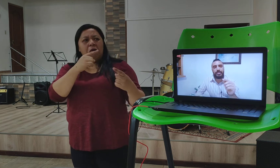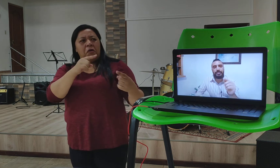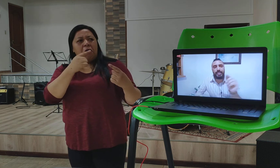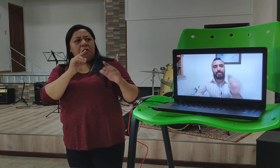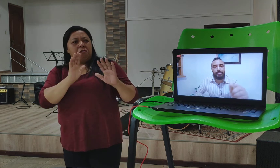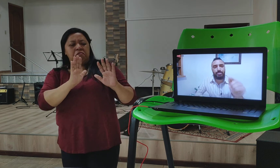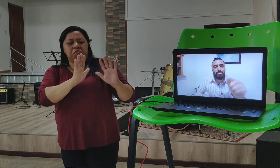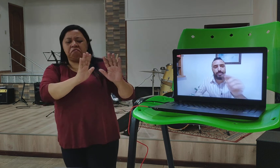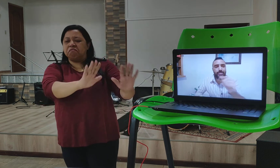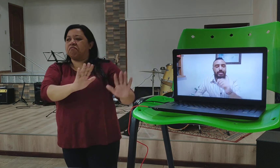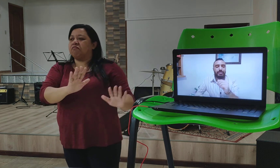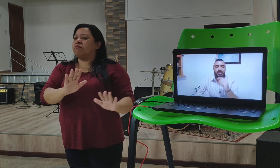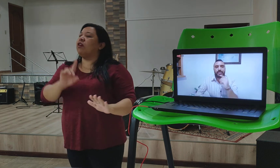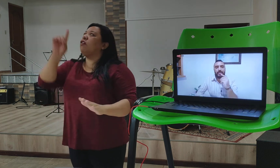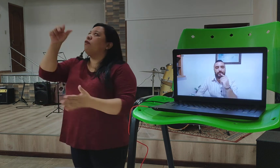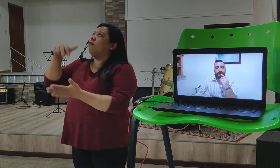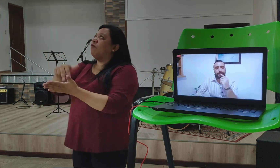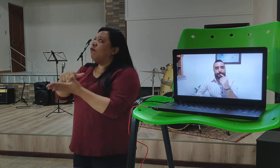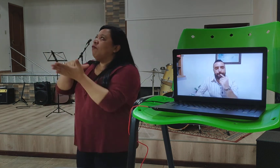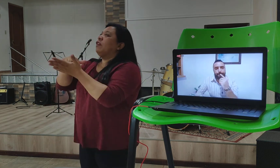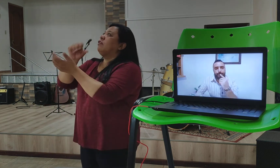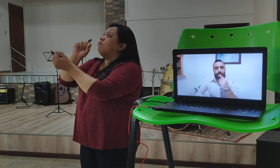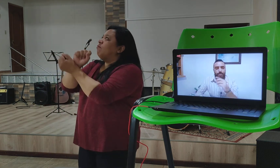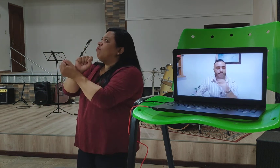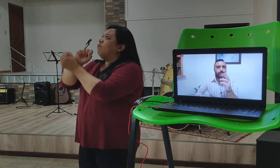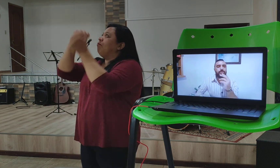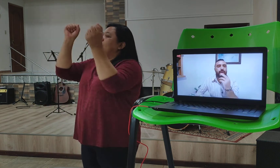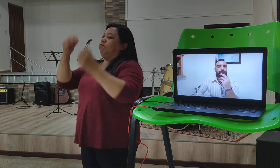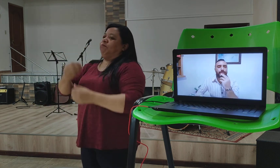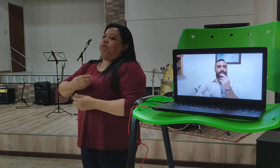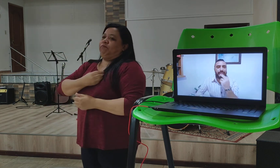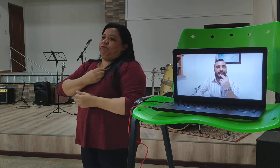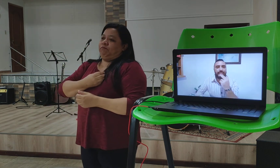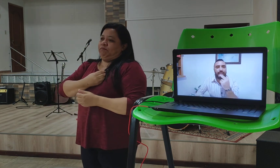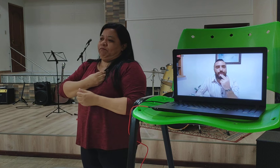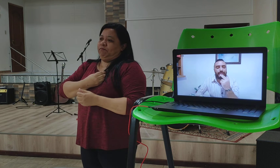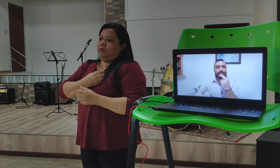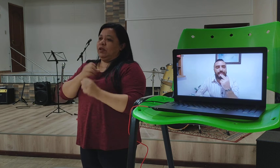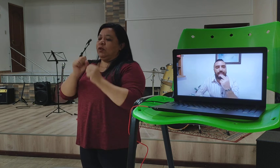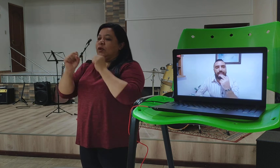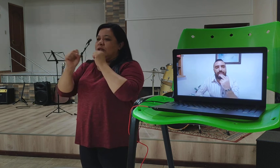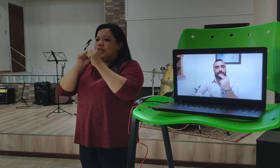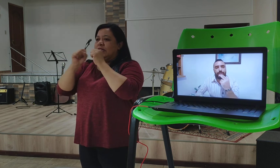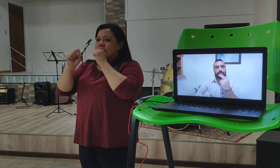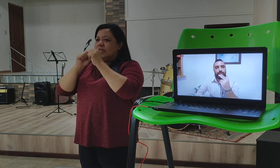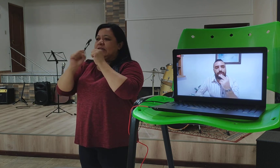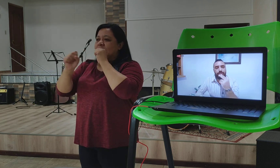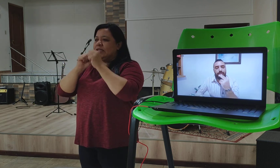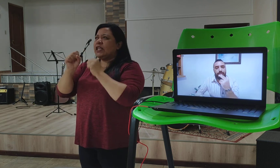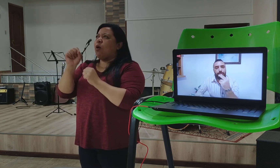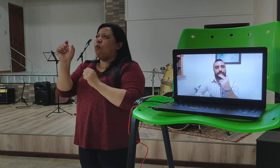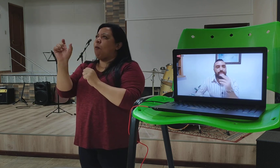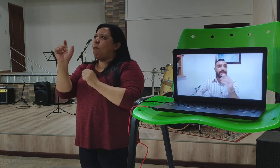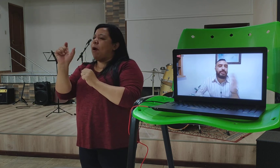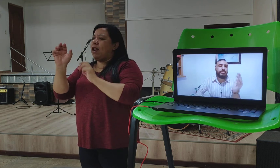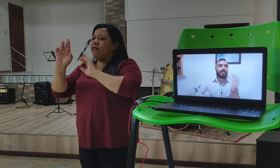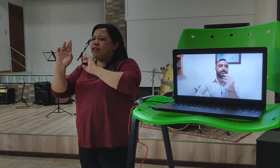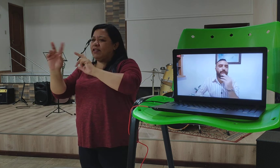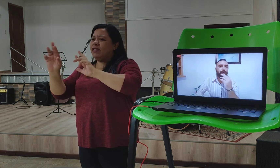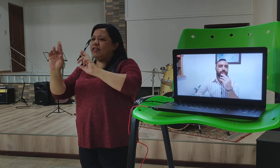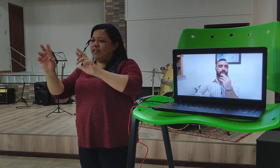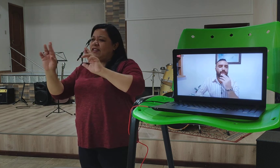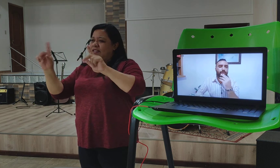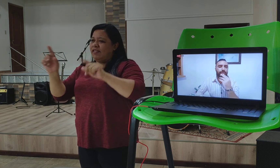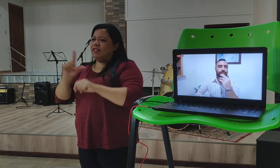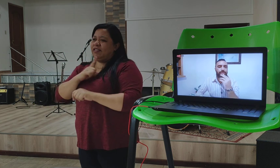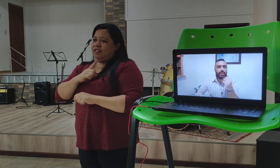morra nas mãos dos meus adversários. No livro dos Salmos, na verdade, é cheio dessas expressões Davi mesmo